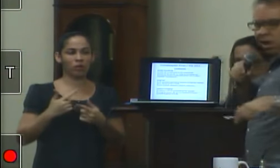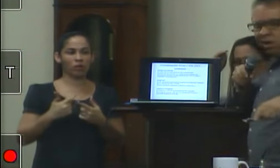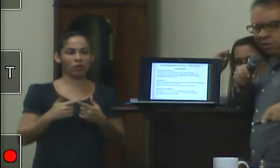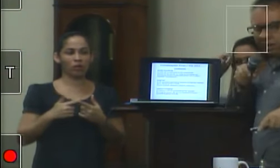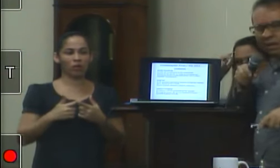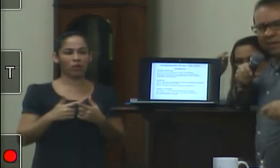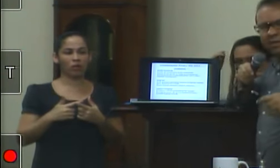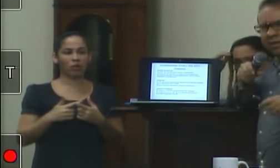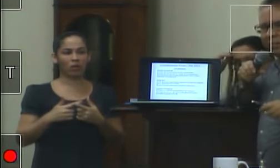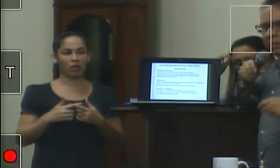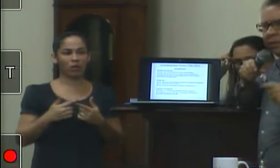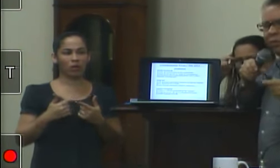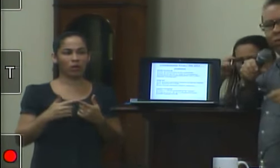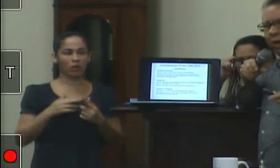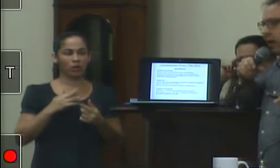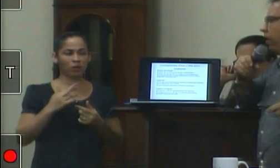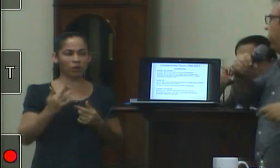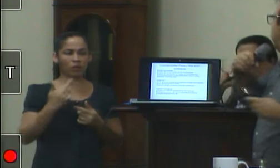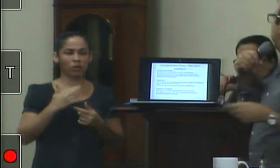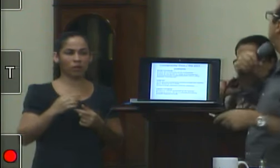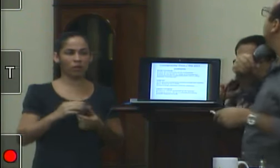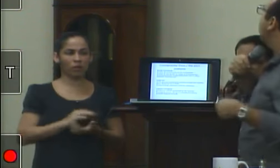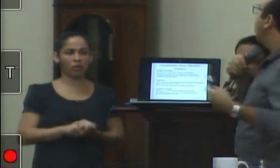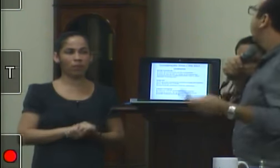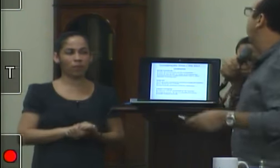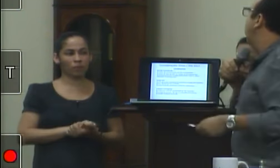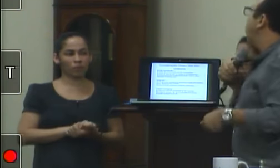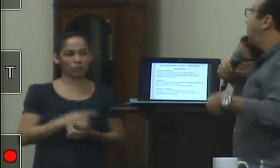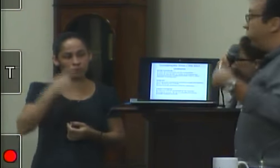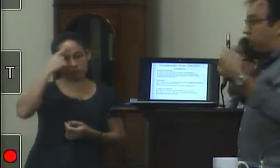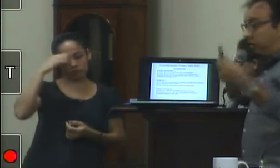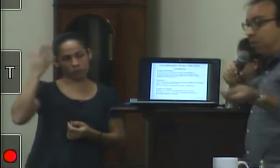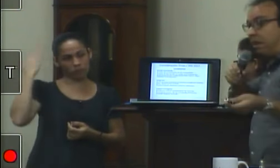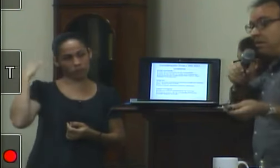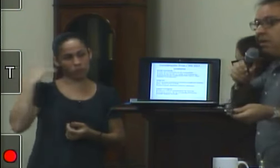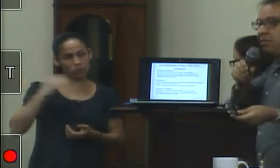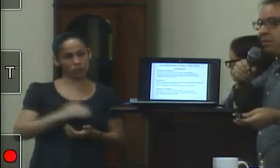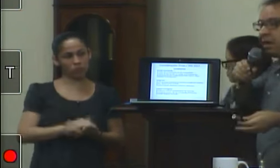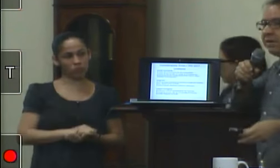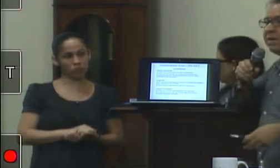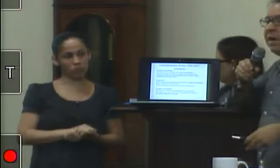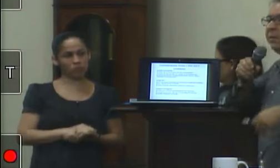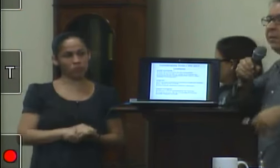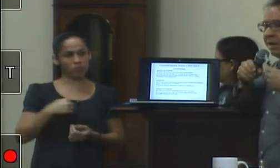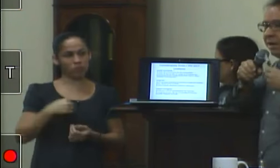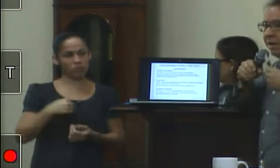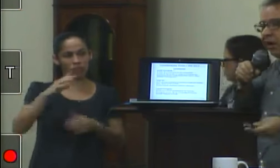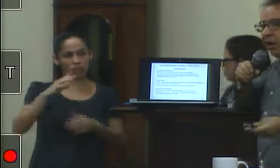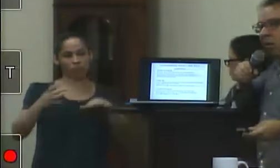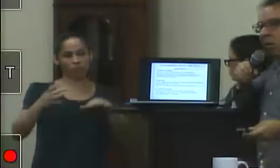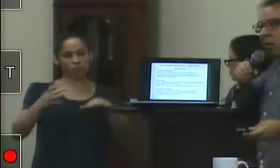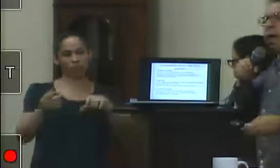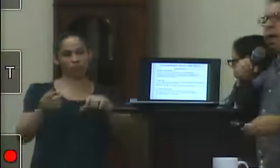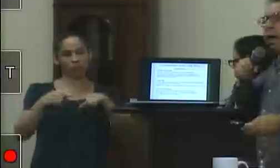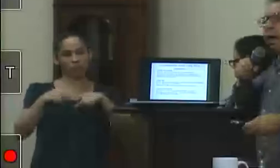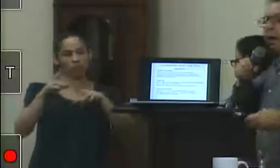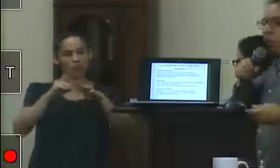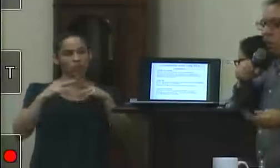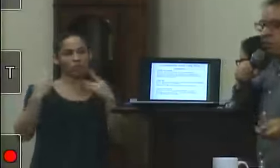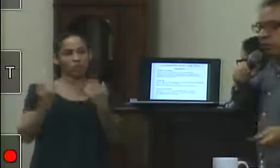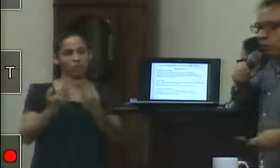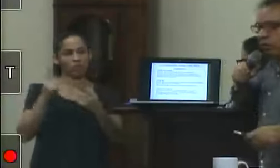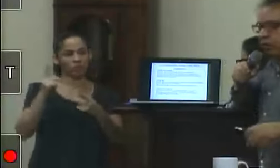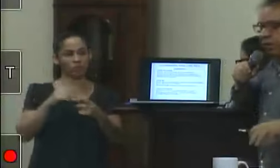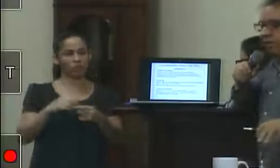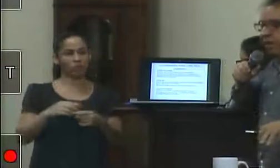Ministério, nós até respondemos um requerimento aqui, né? Eu estive em Brasília na semana passada em mais uma reunião com